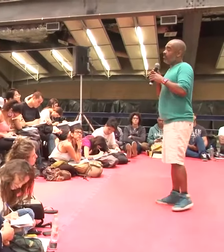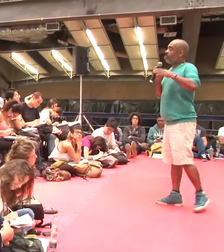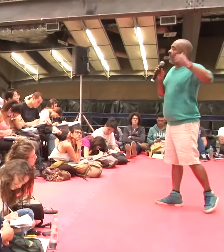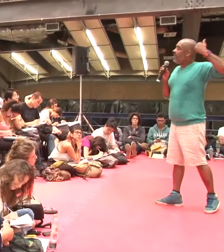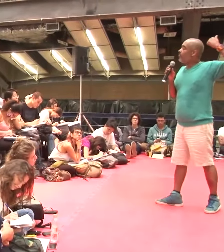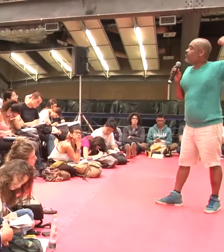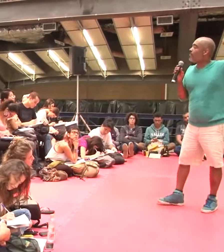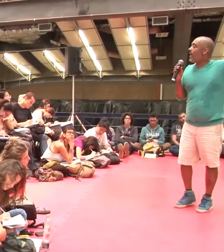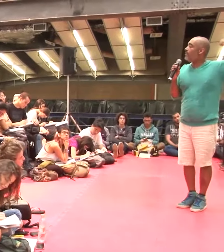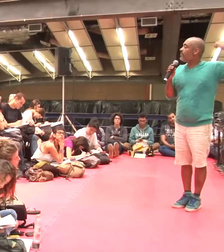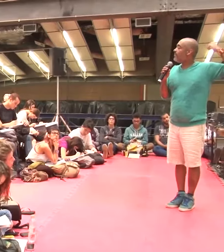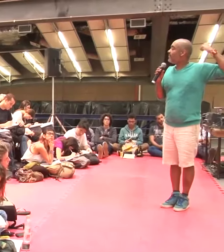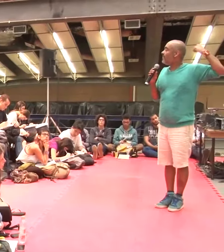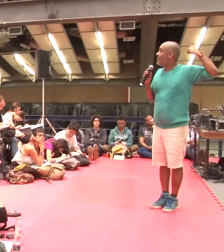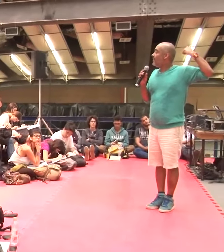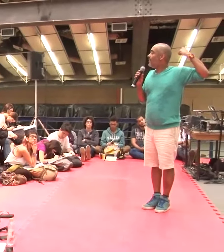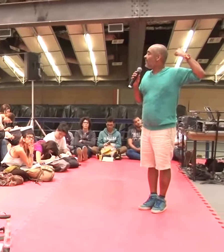Não é muito diferente no Sobrado.